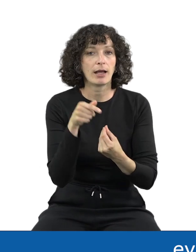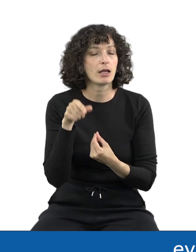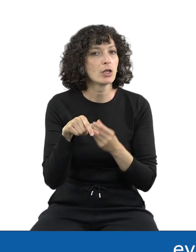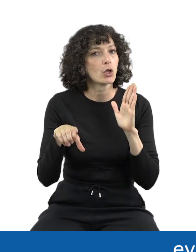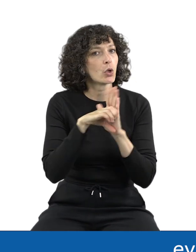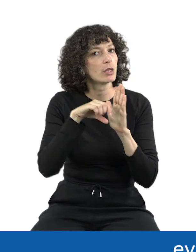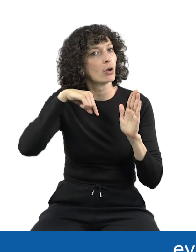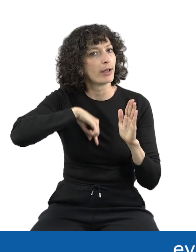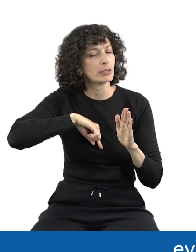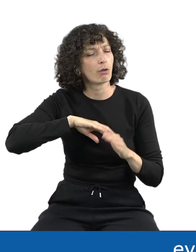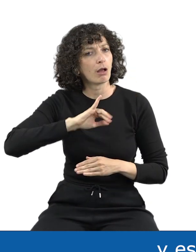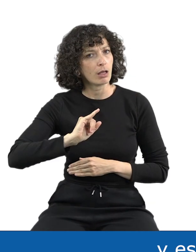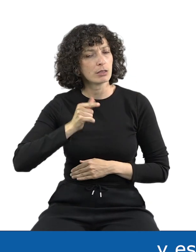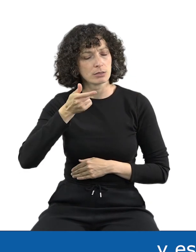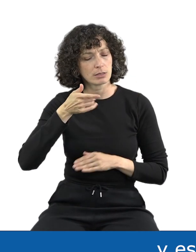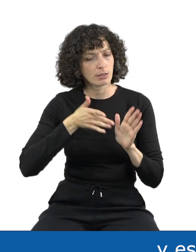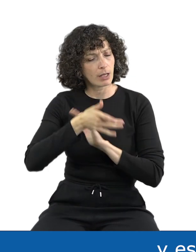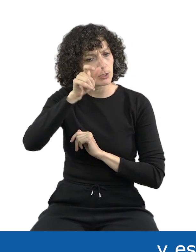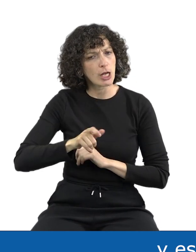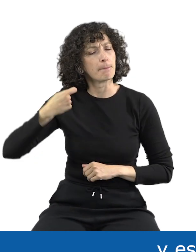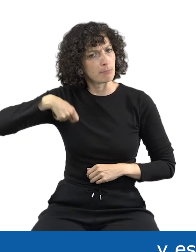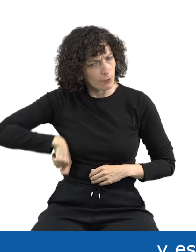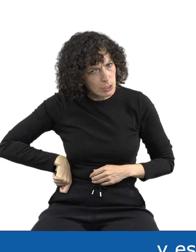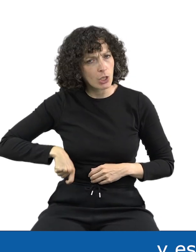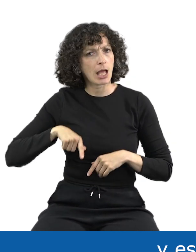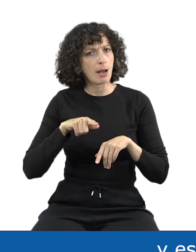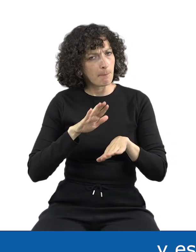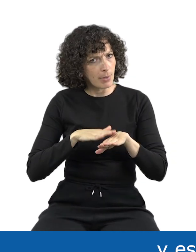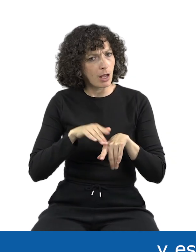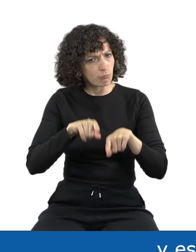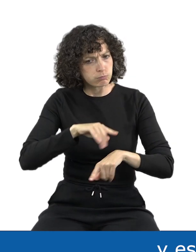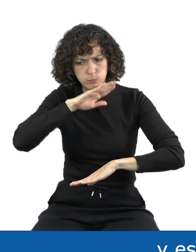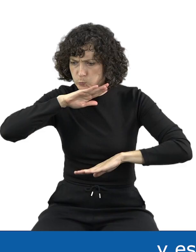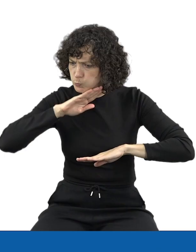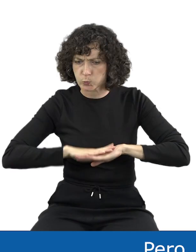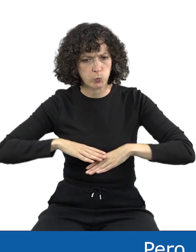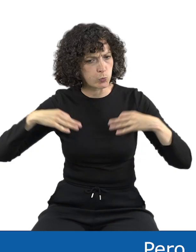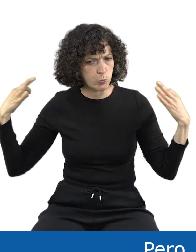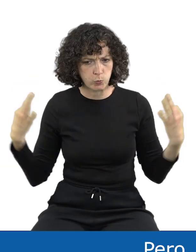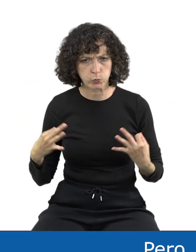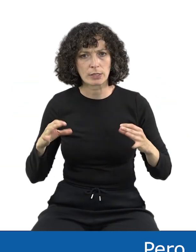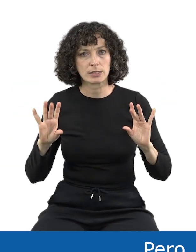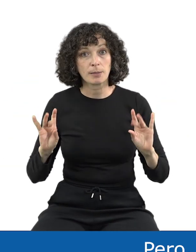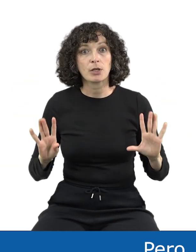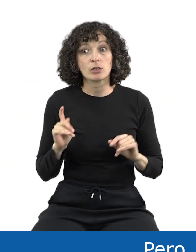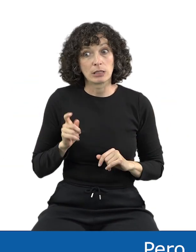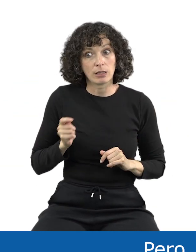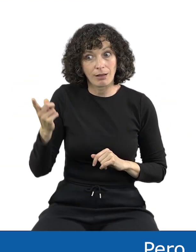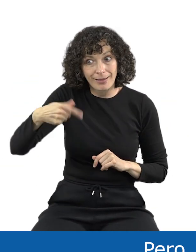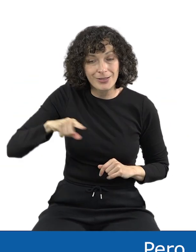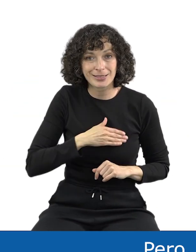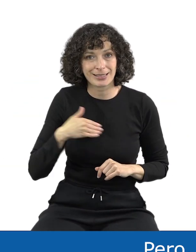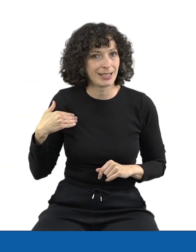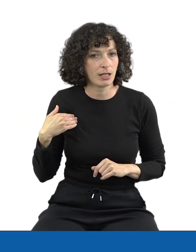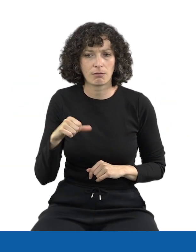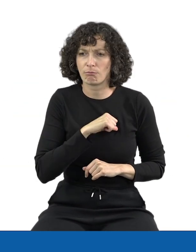evidentemente, bueno, pues ahí tenemos un código deontológico, y es un profesional que vela porque eso se cumpla, ¿no? Pero claro, es verdad que ellos muchas